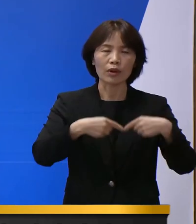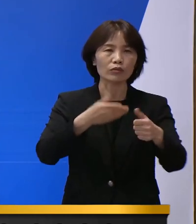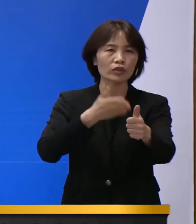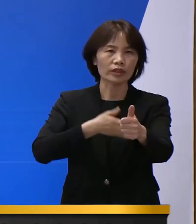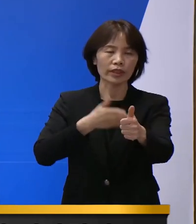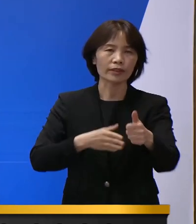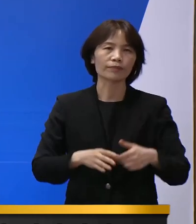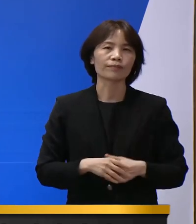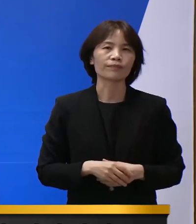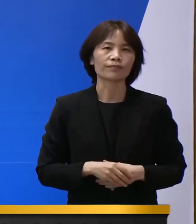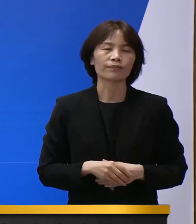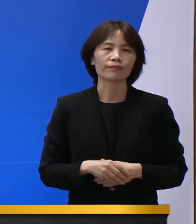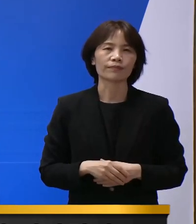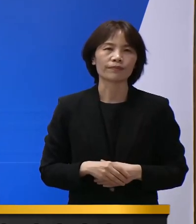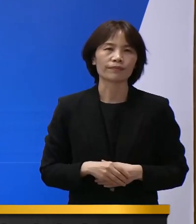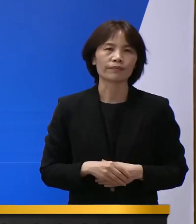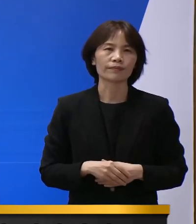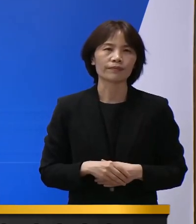주시기를 당부드립니다.